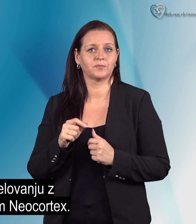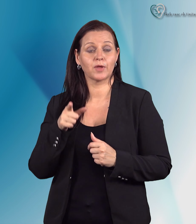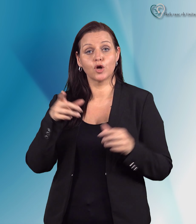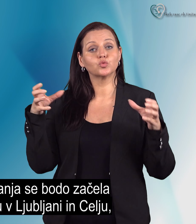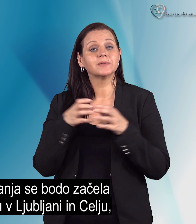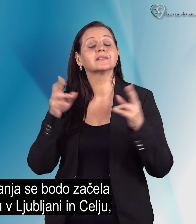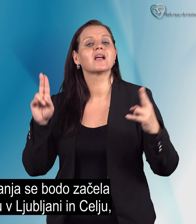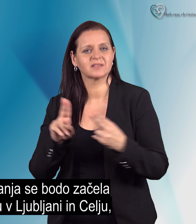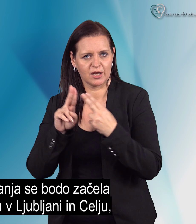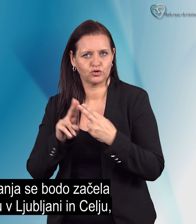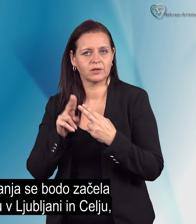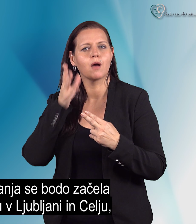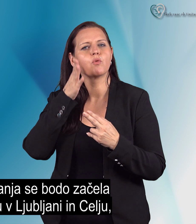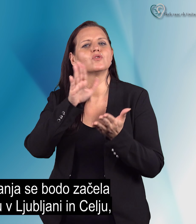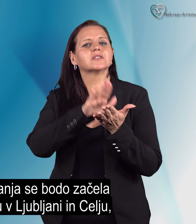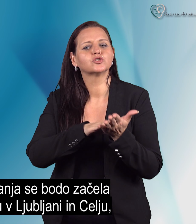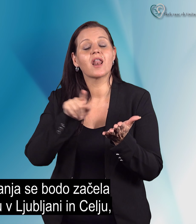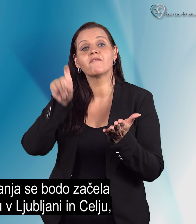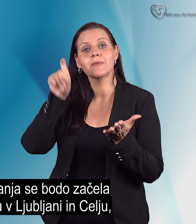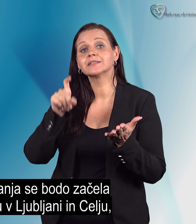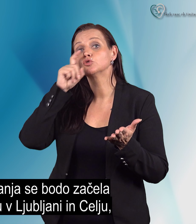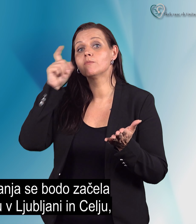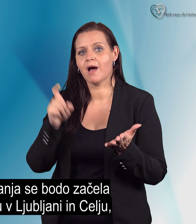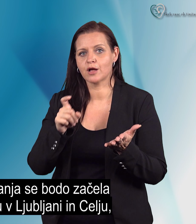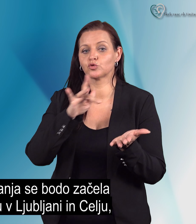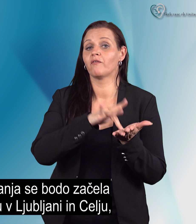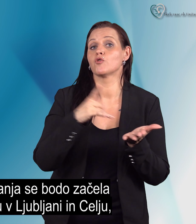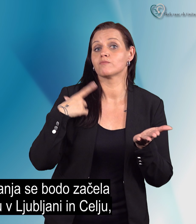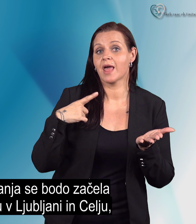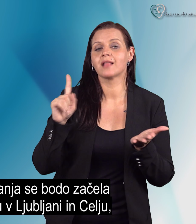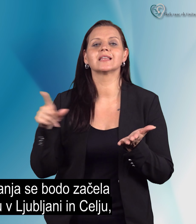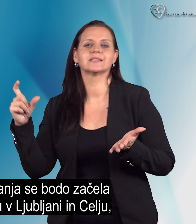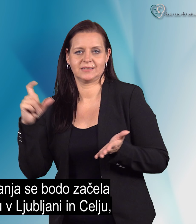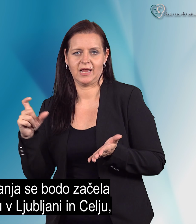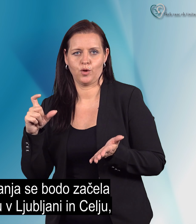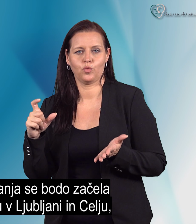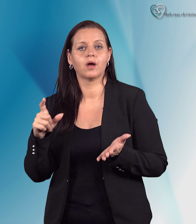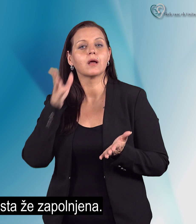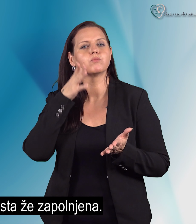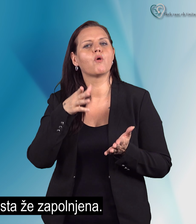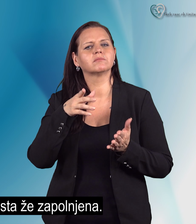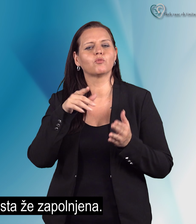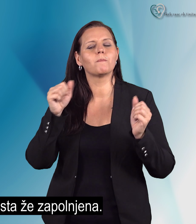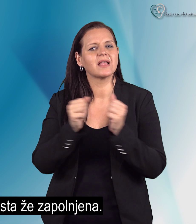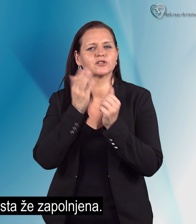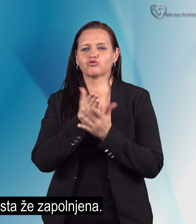Skupinska srečanja se bodo začela v mesecu marcu v Ljubljani in Celju, kjer so vsa mesta že zapolnjena.